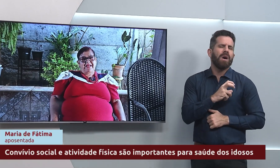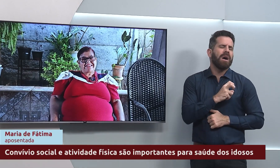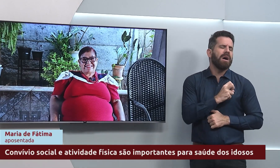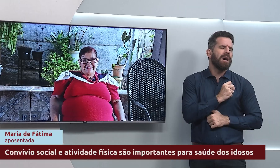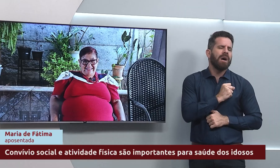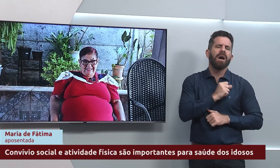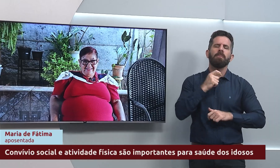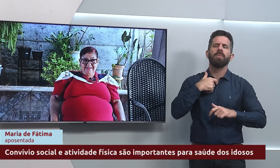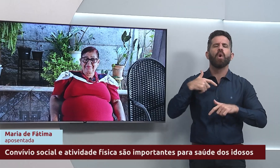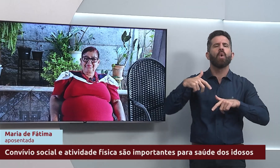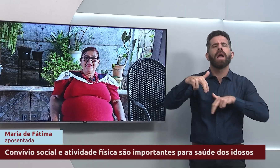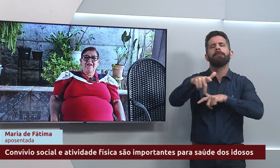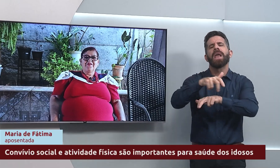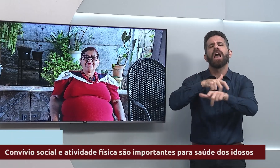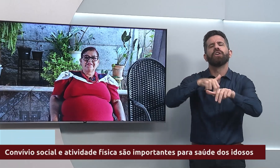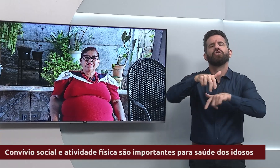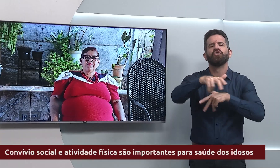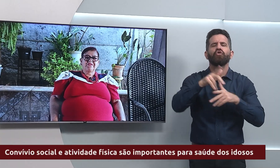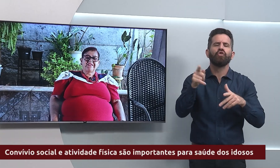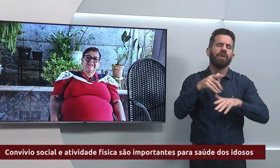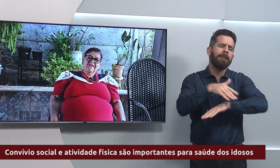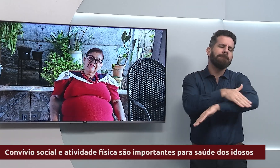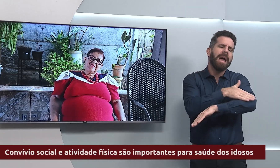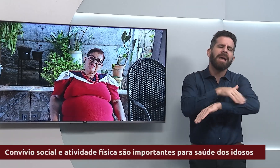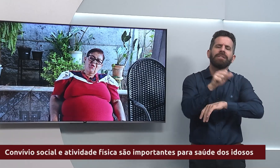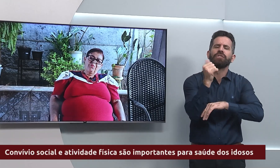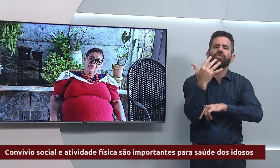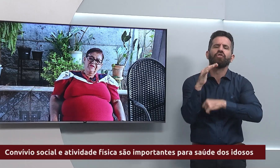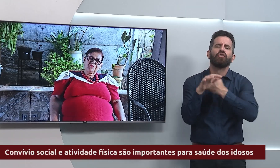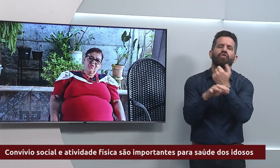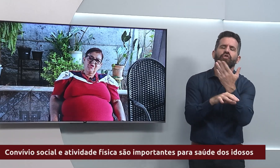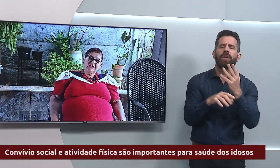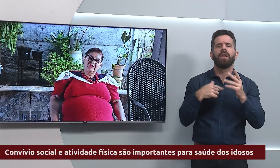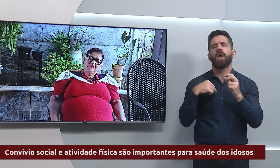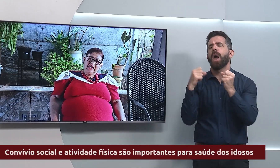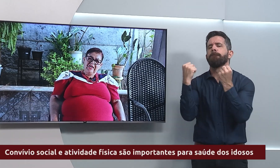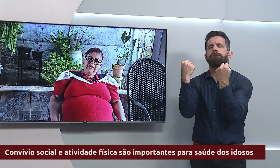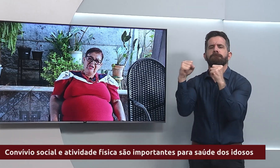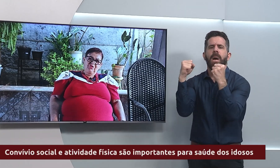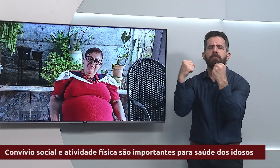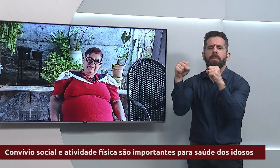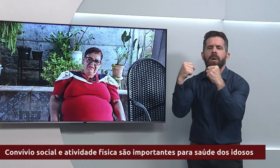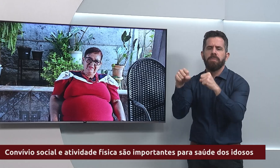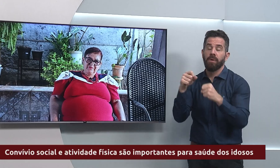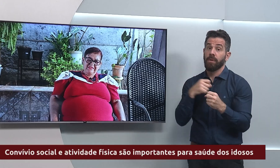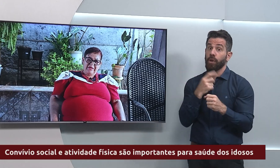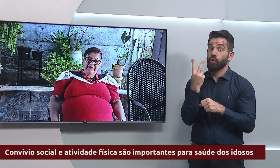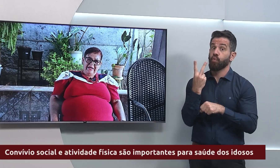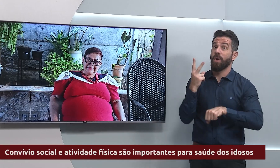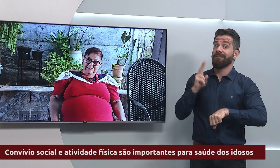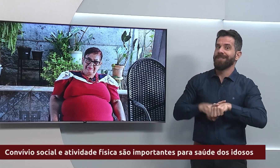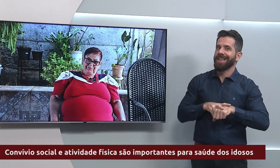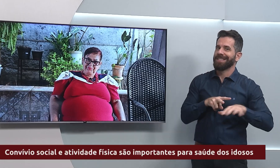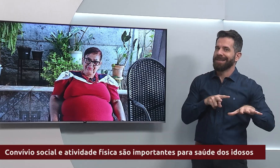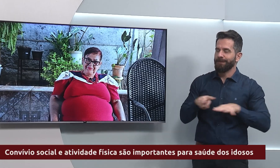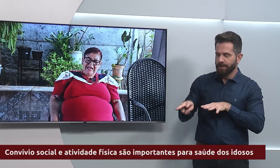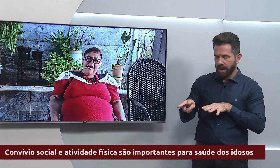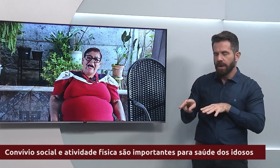na pracinha, fazer meus exercícios com o professor, que eu tenho 2 vezes por